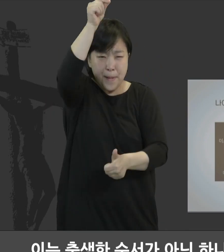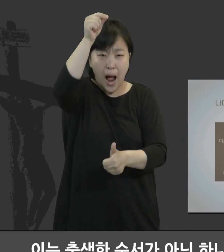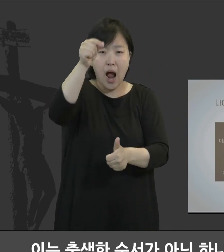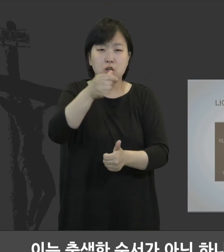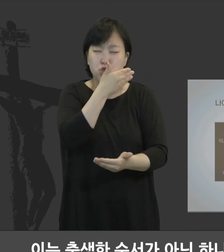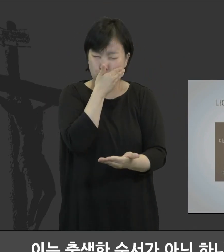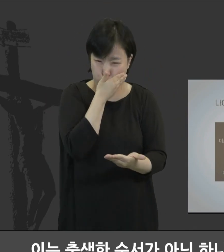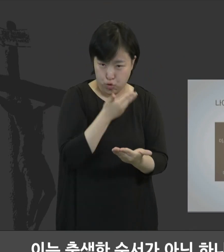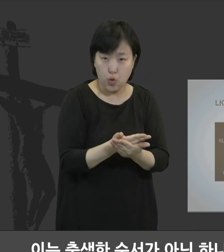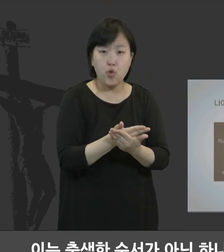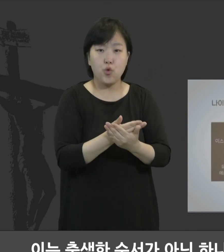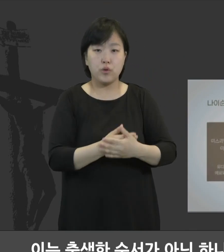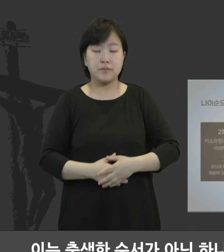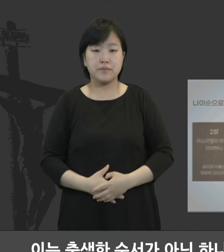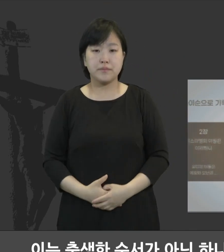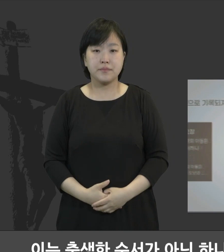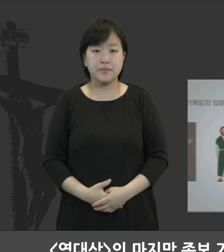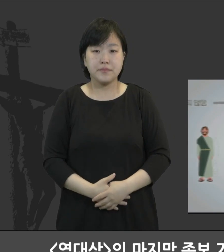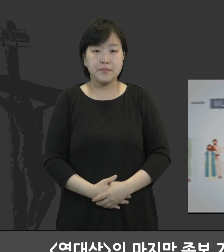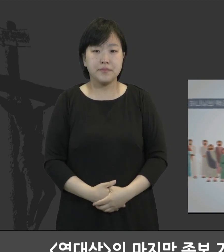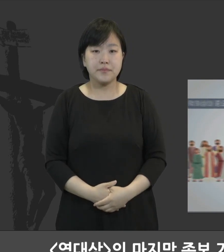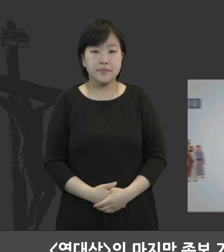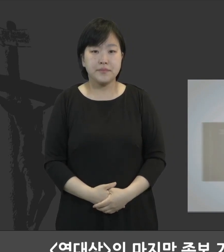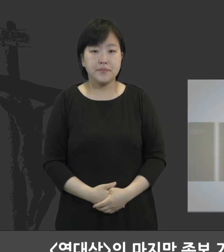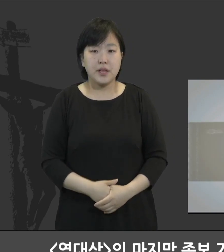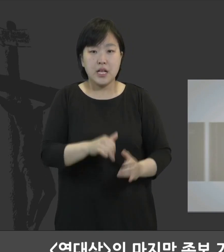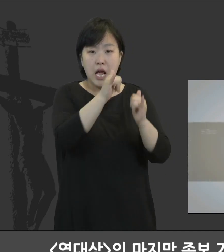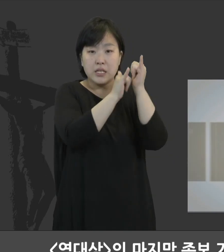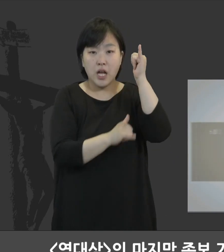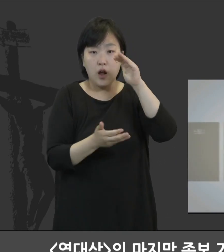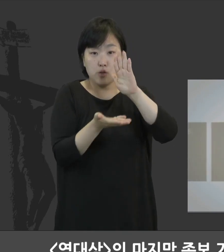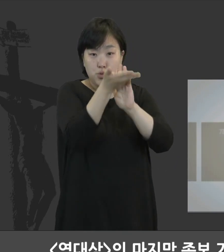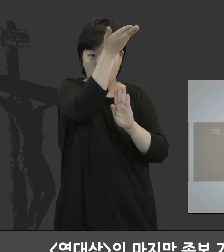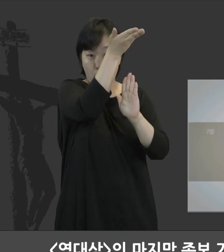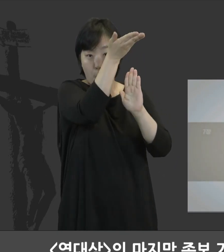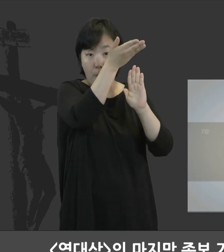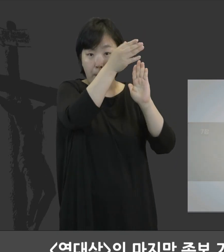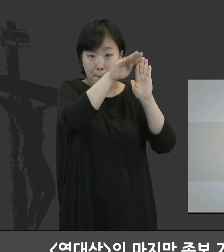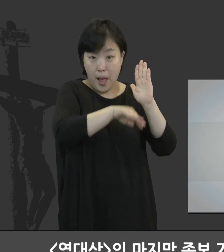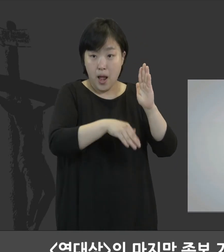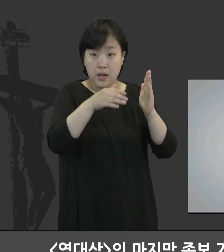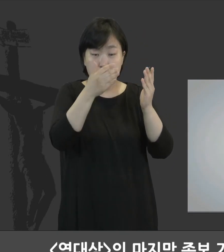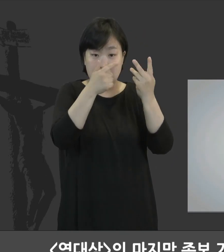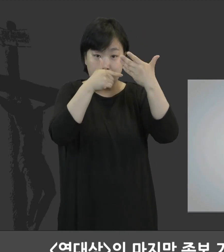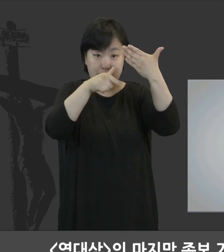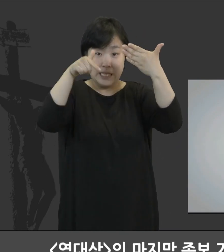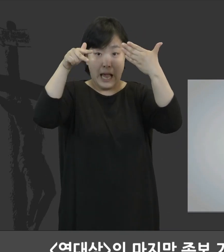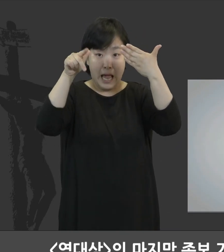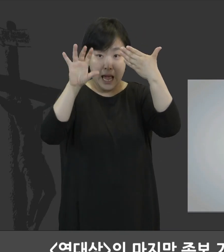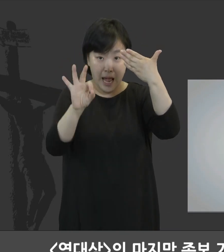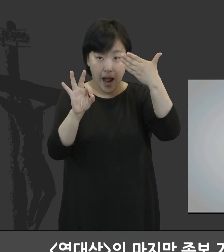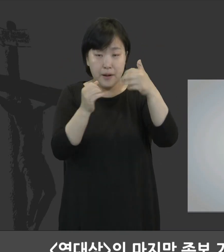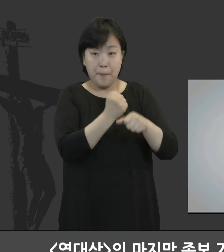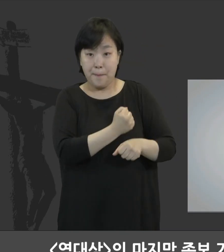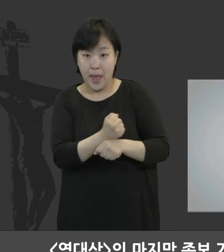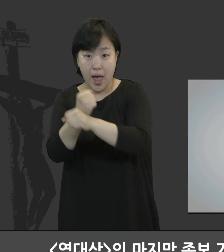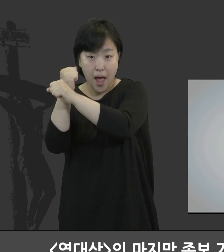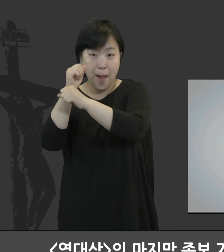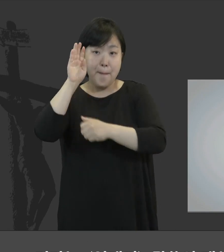독자에게 보여줍니다. 역대상의 마지막 족보 기록인 9장은 유배기 이후의 시대를